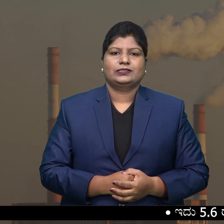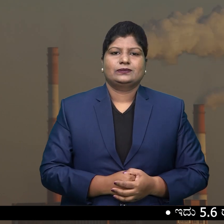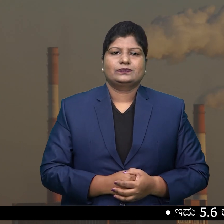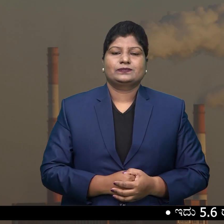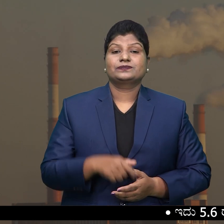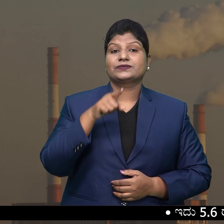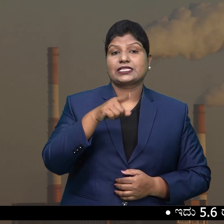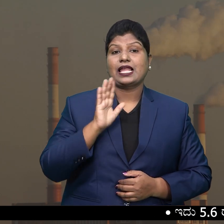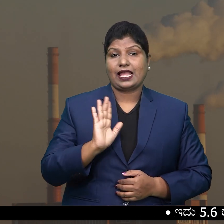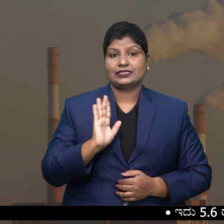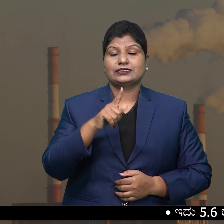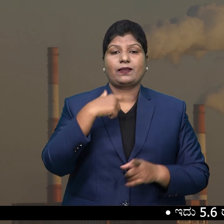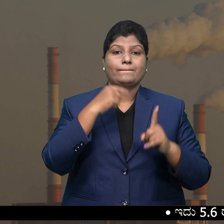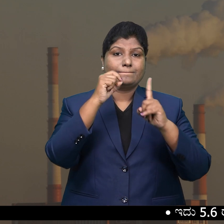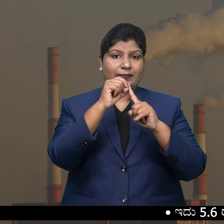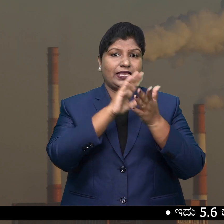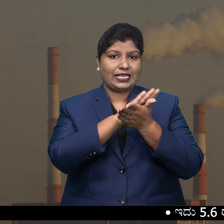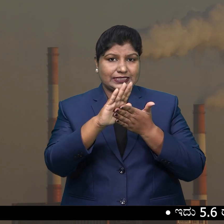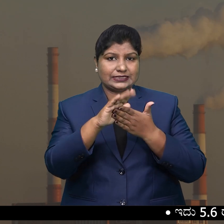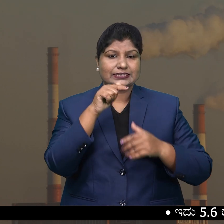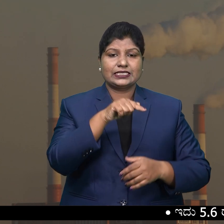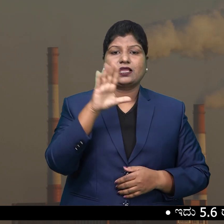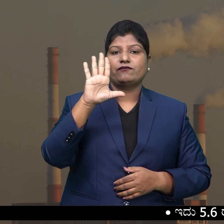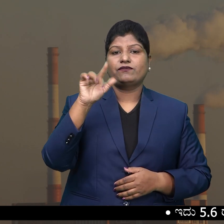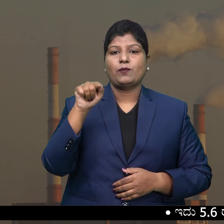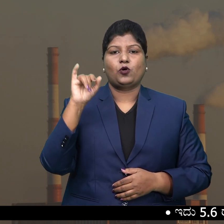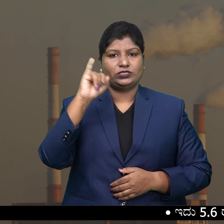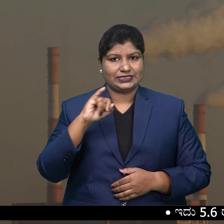ಇದು 5.6ರ ಪಿಎಚ್ ಅನ್ನ ಹೊಂದಿದೆ.